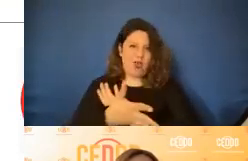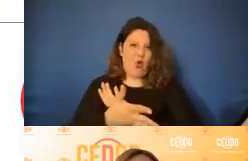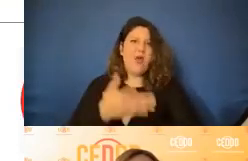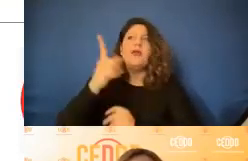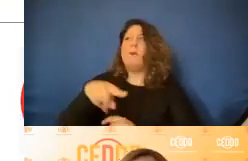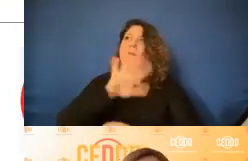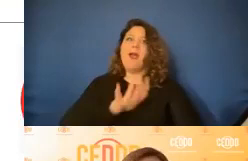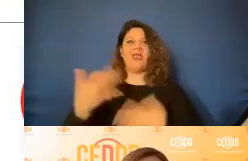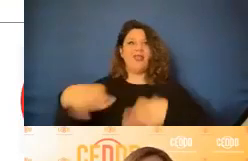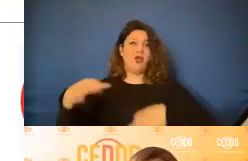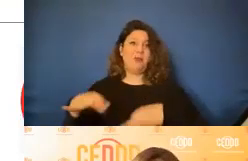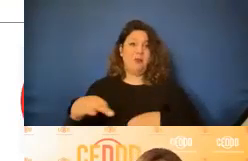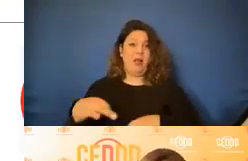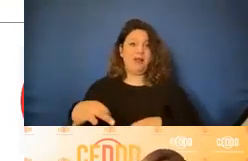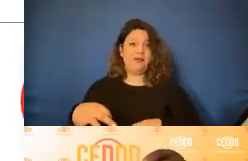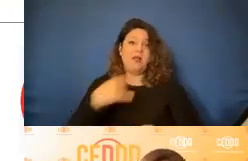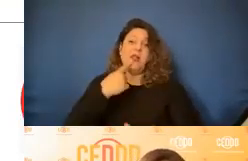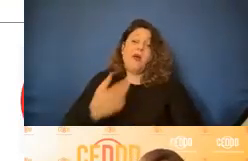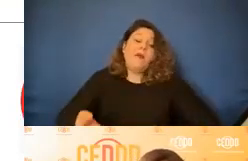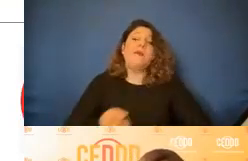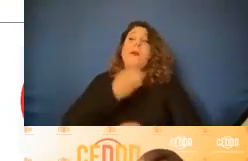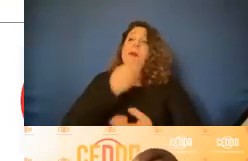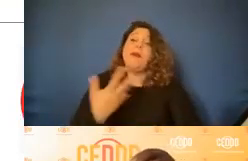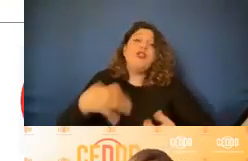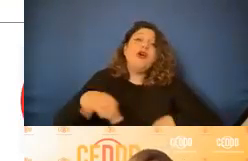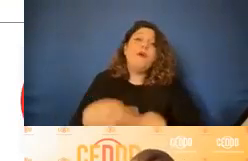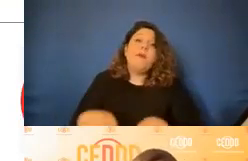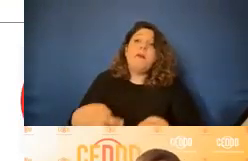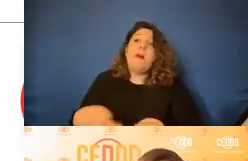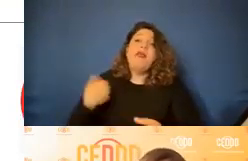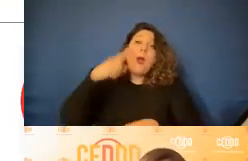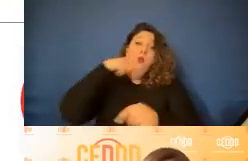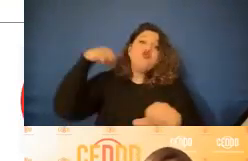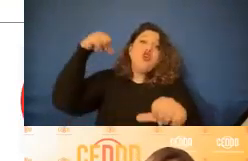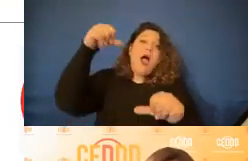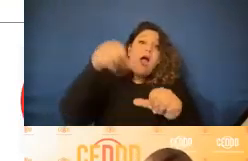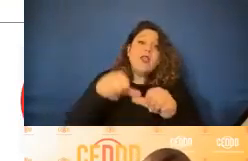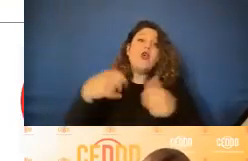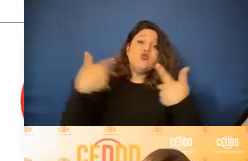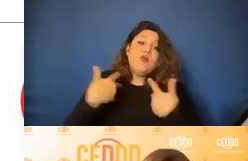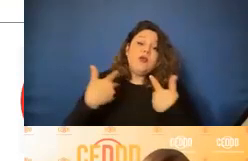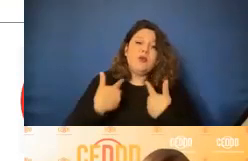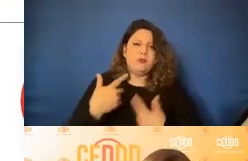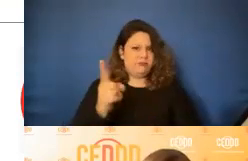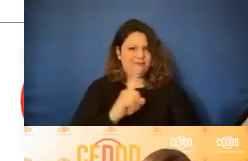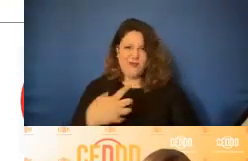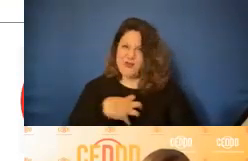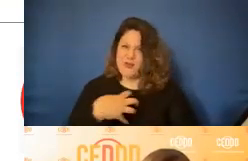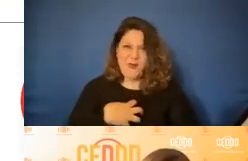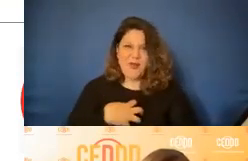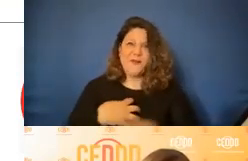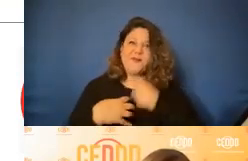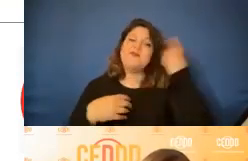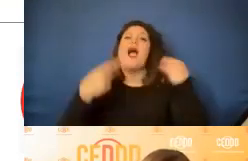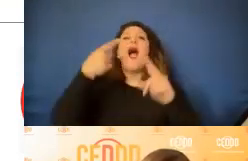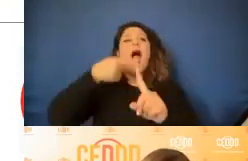bueno, ya es normal que niños sufran bullying y eso no puede ser. El acoso es el principal factor de